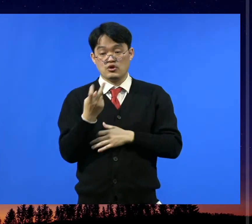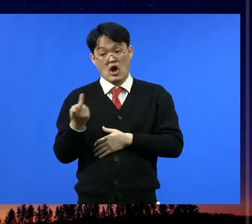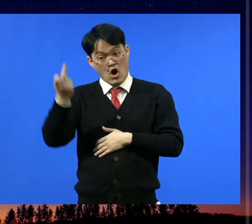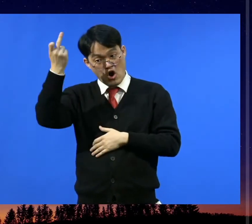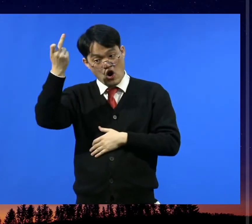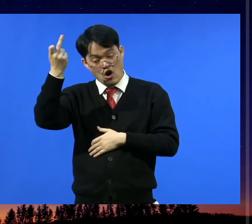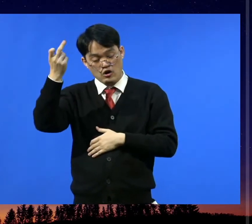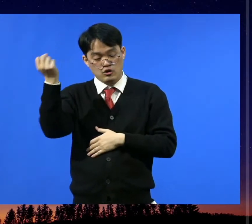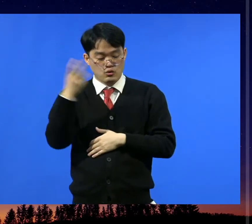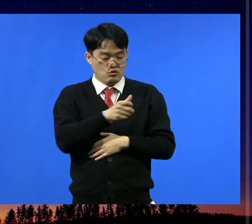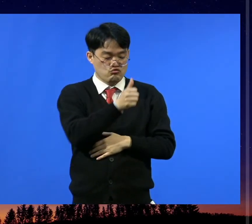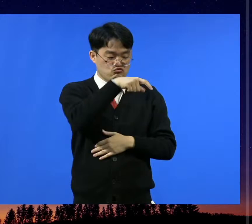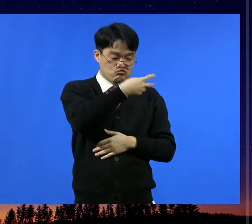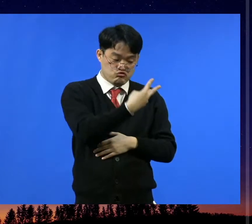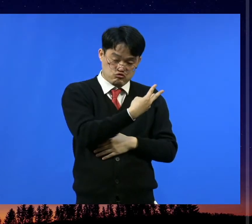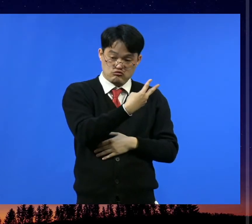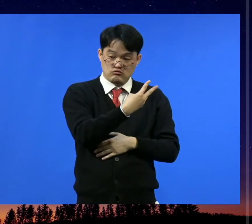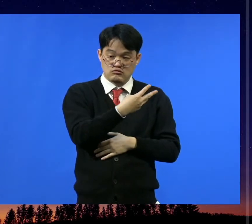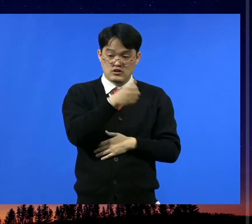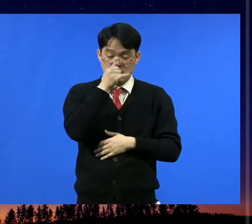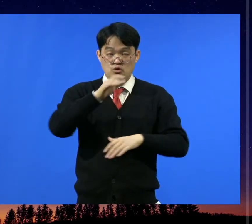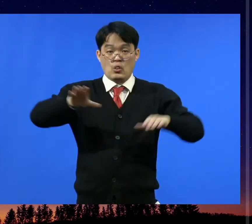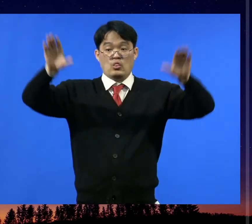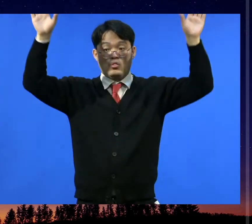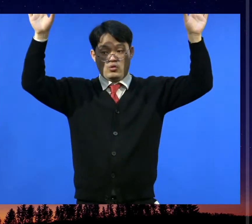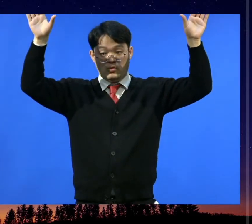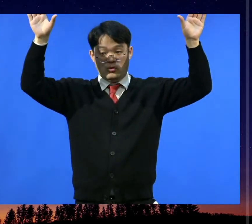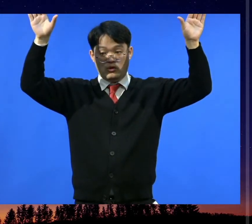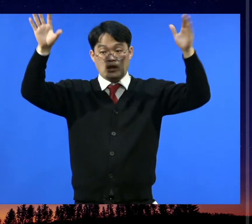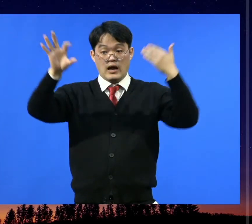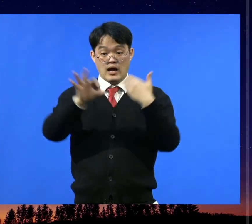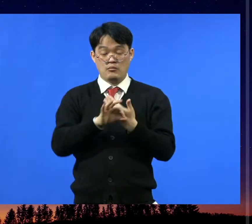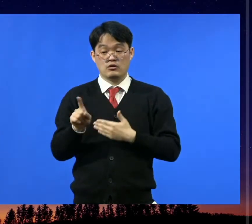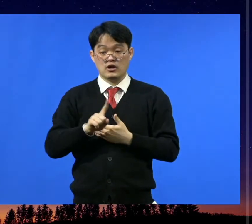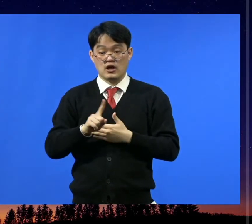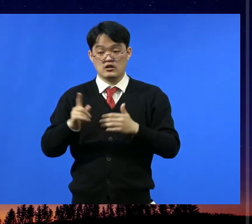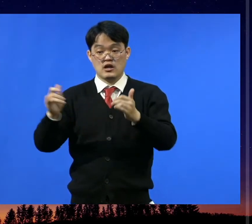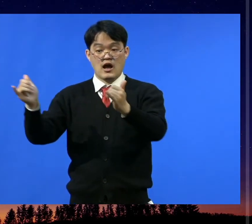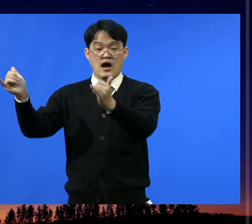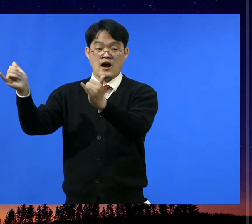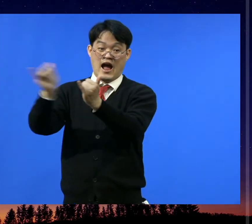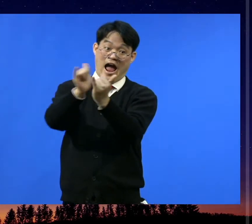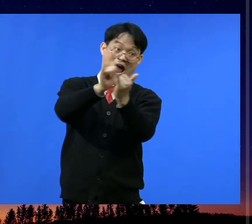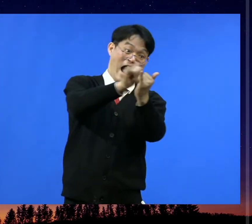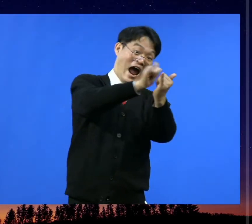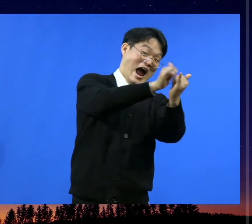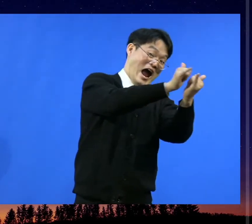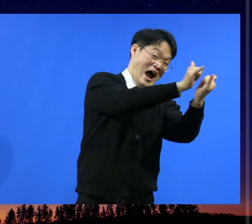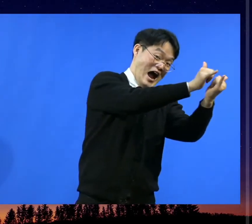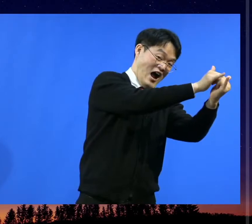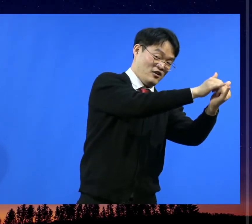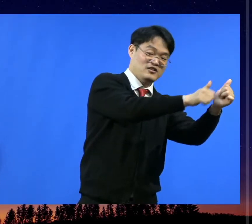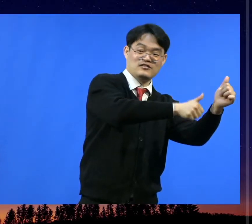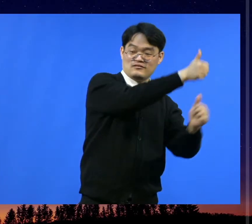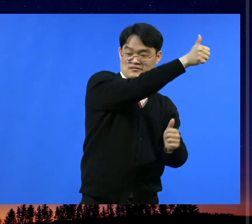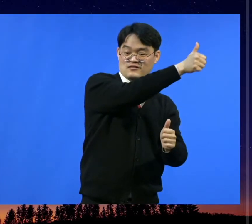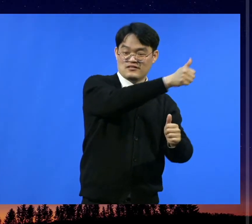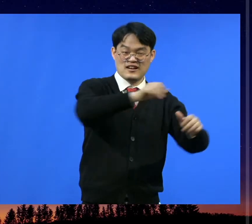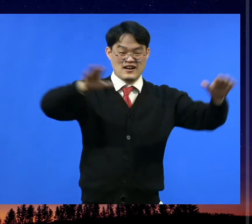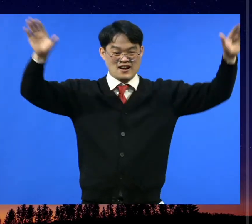올라가는 거예요. 그 손을 들고 기도하면 그냥 여호수아의 군대가 이기는 거예요.